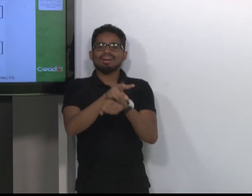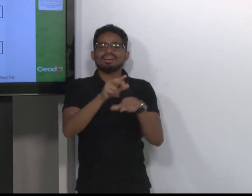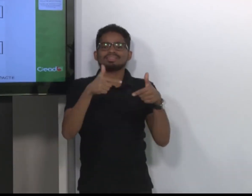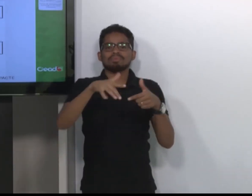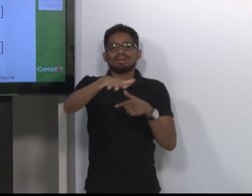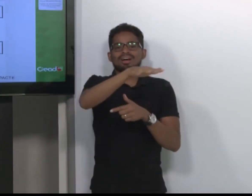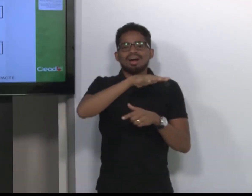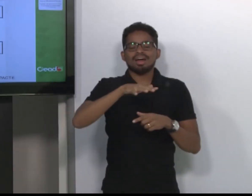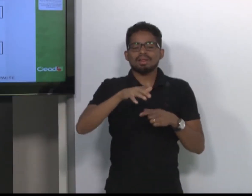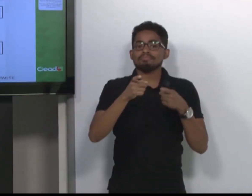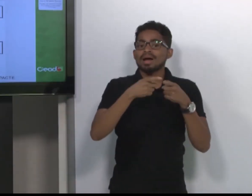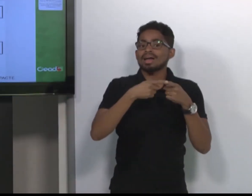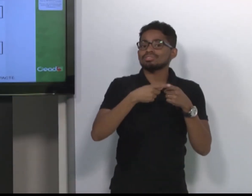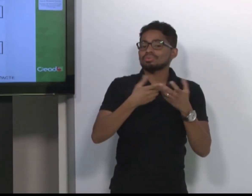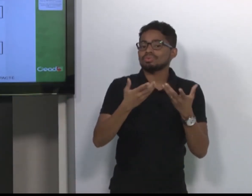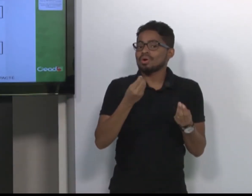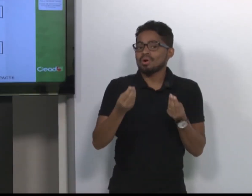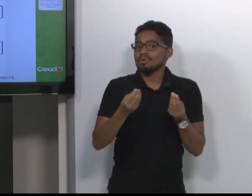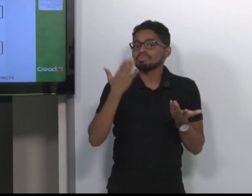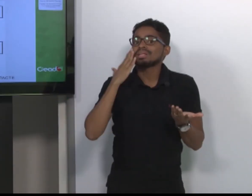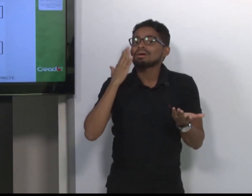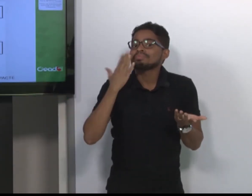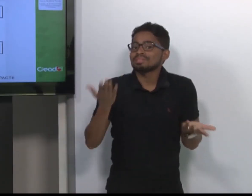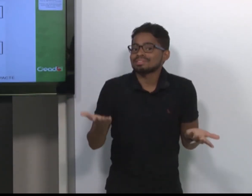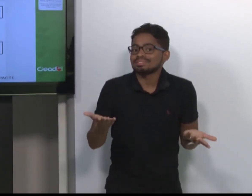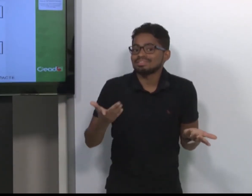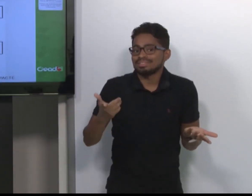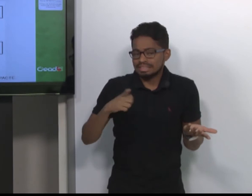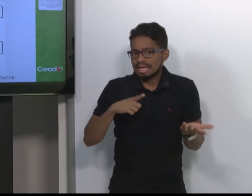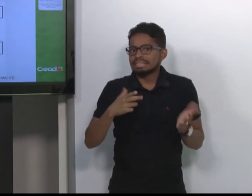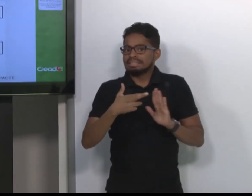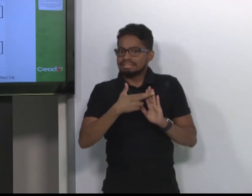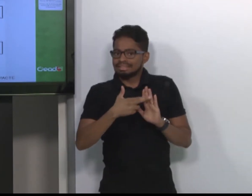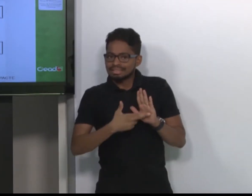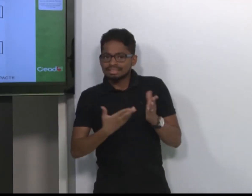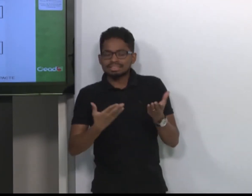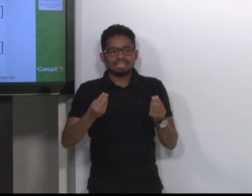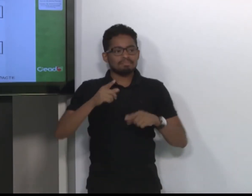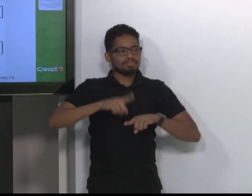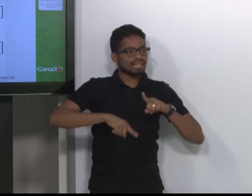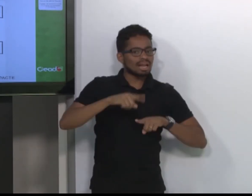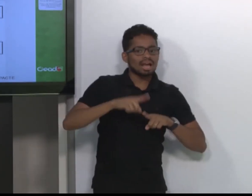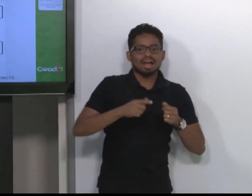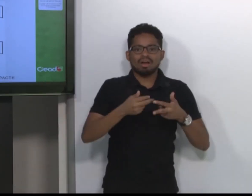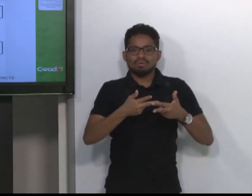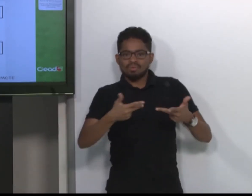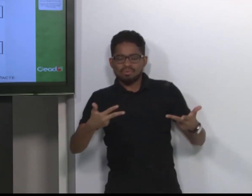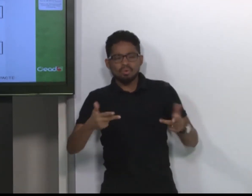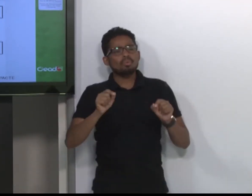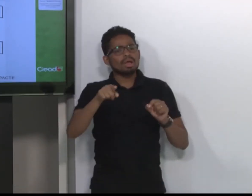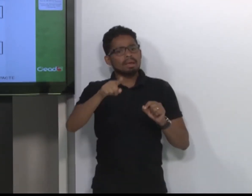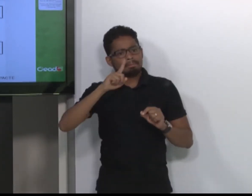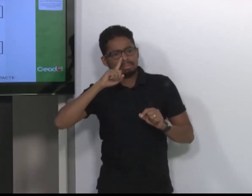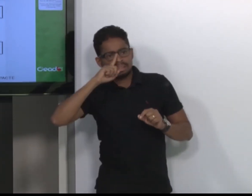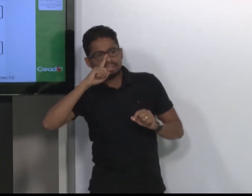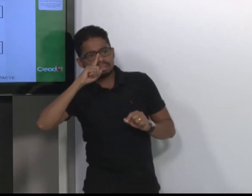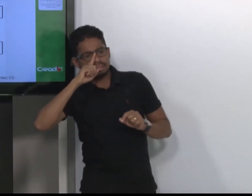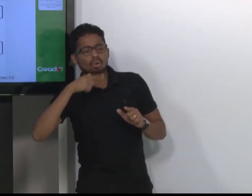E no contexto médico, como atuar? Temos também algumas regras, temos também materiais específicos,